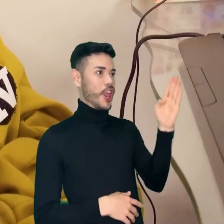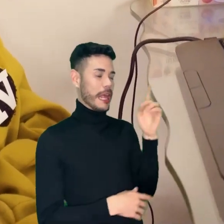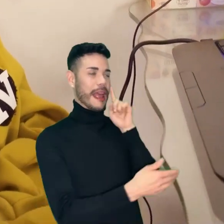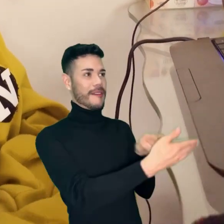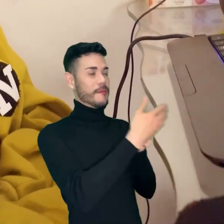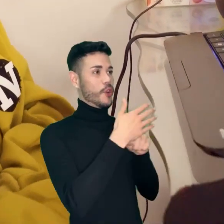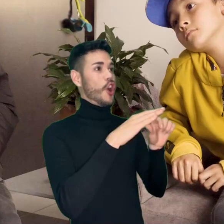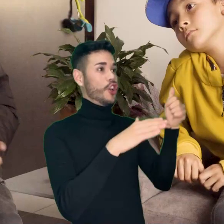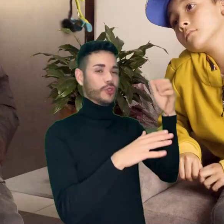otros mundos,